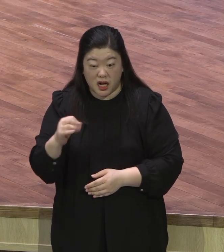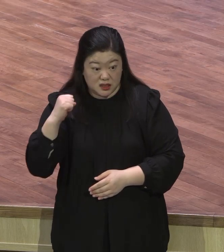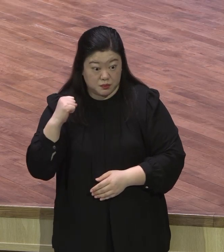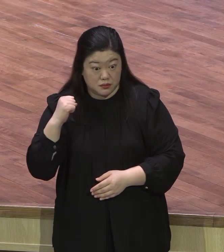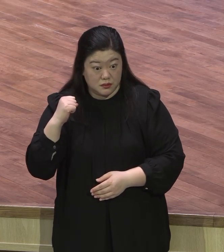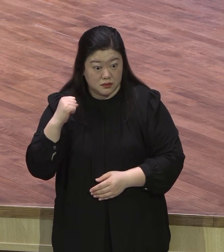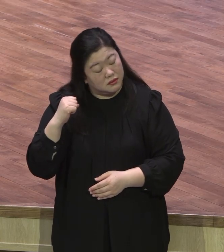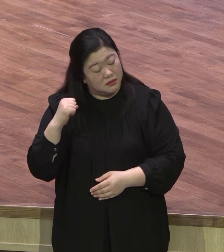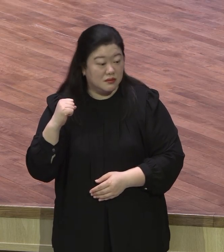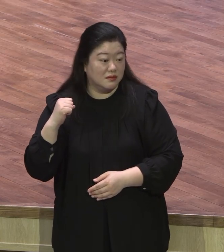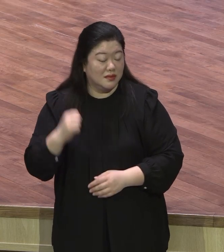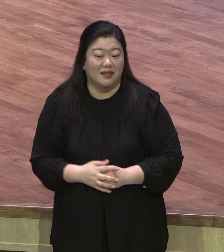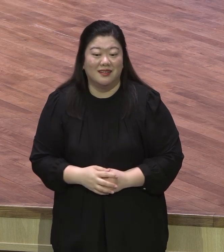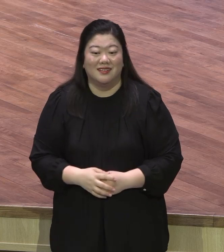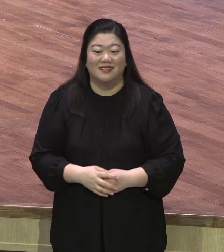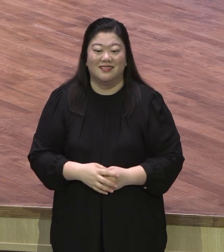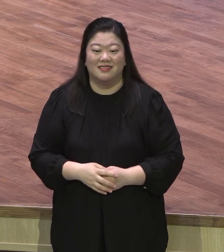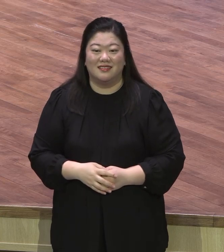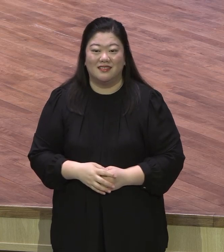선교자 부부처럼 저렇게